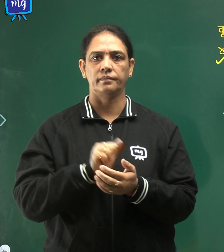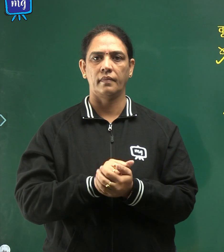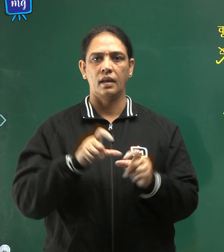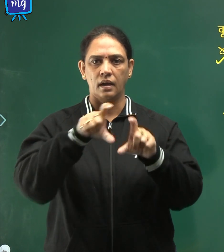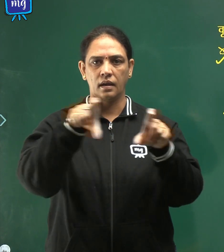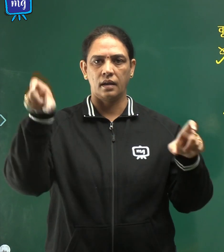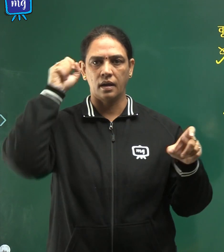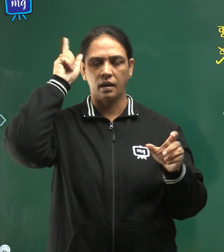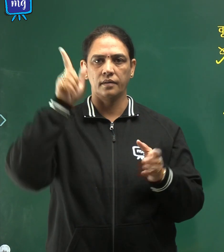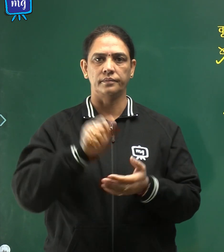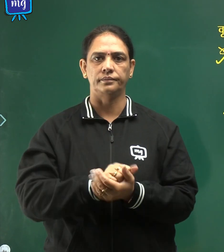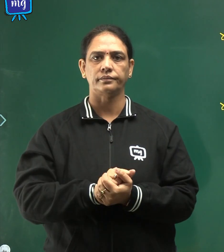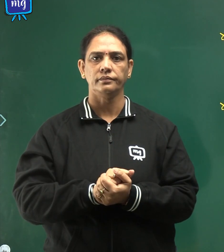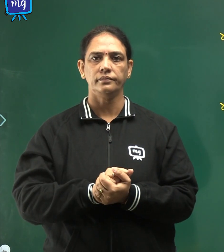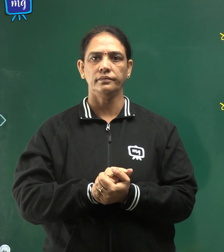समझ आ गया?